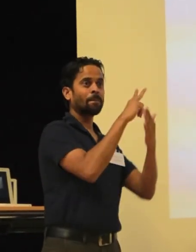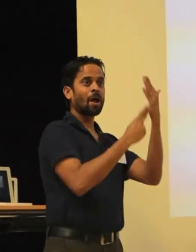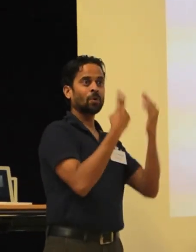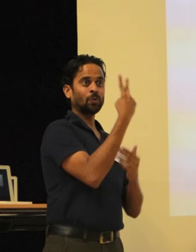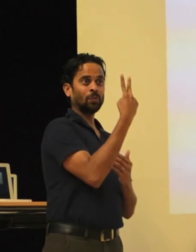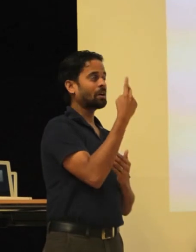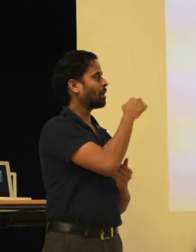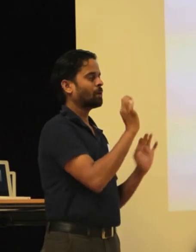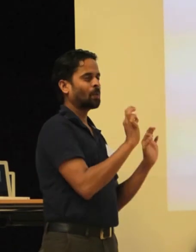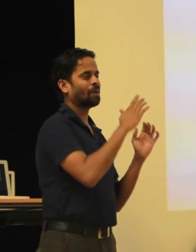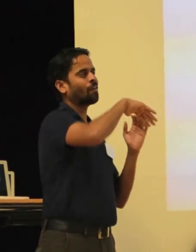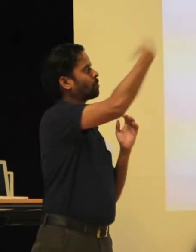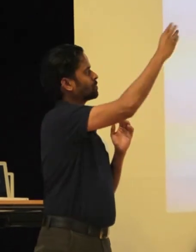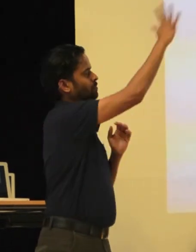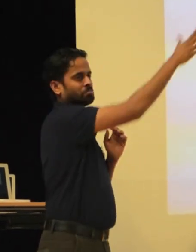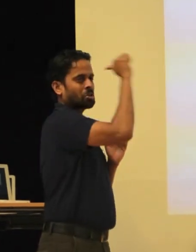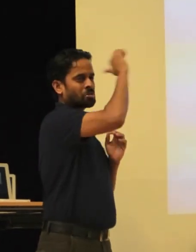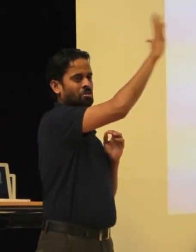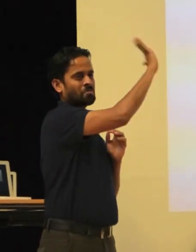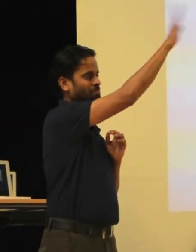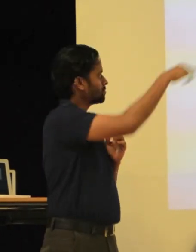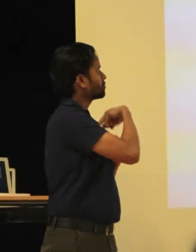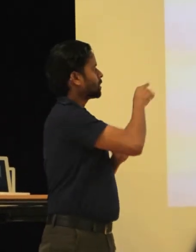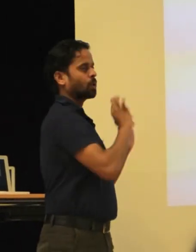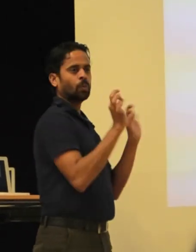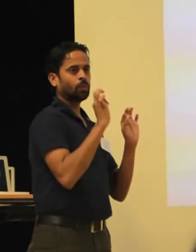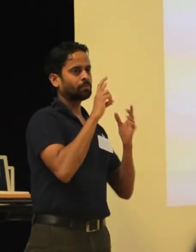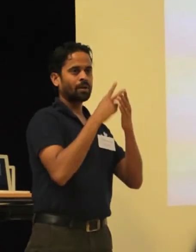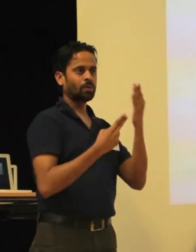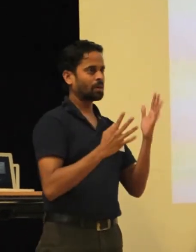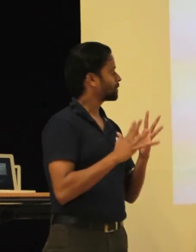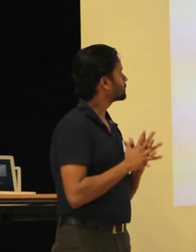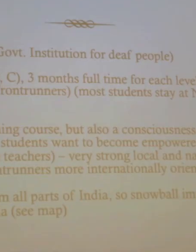Der eksisterer 22 døveskoler, men de er orale.